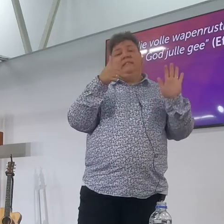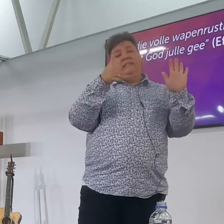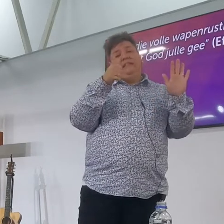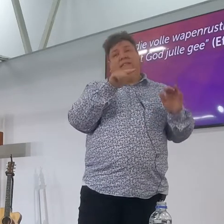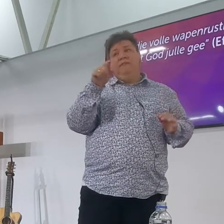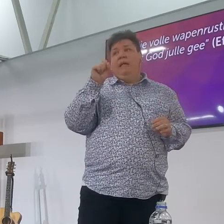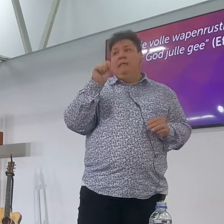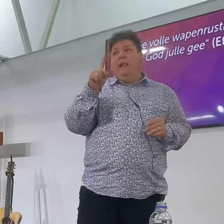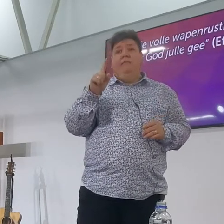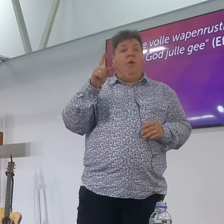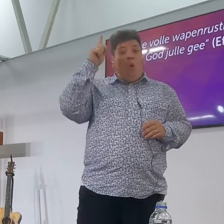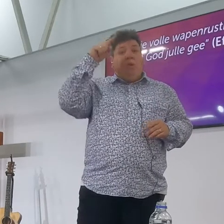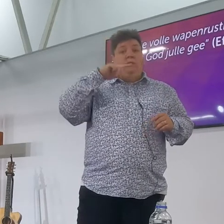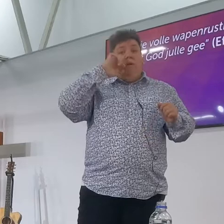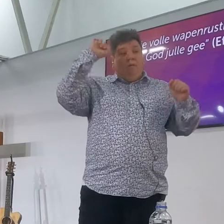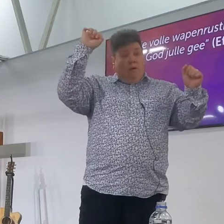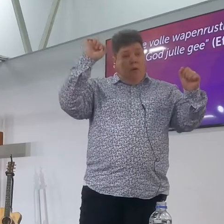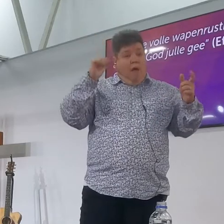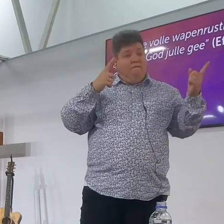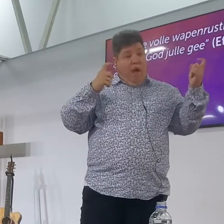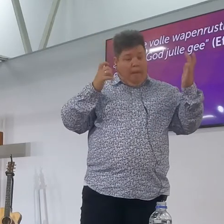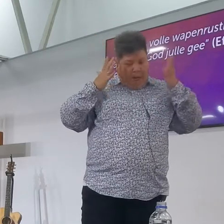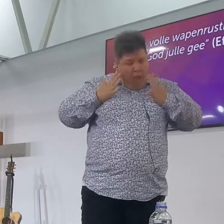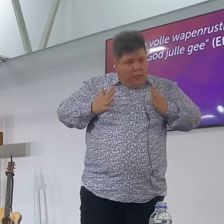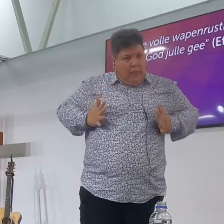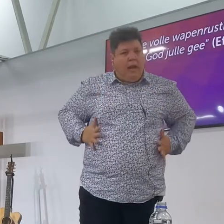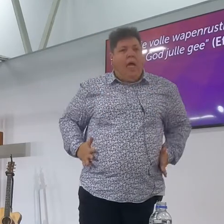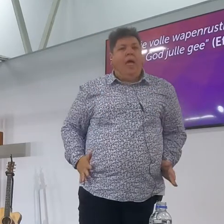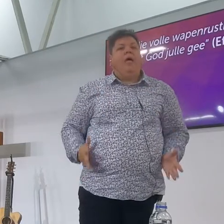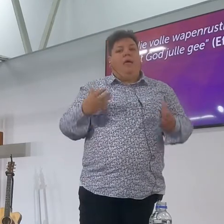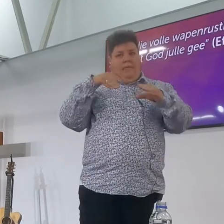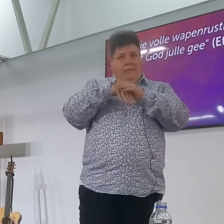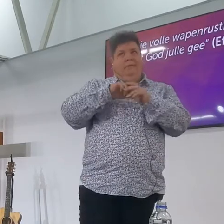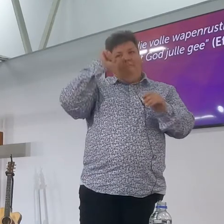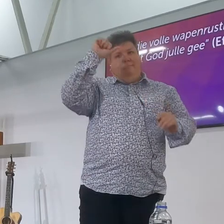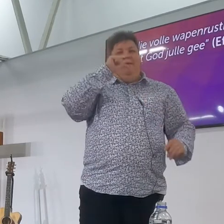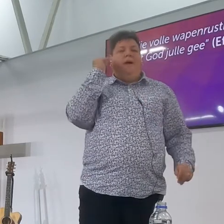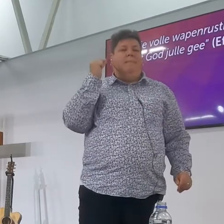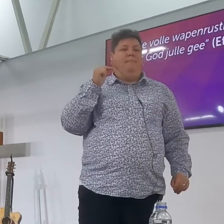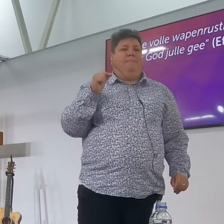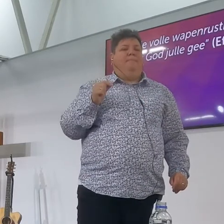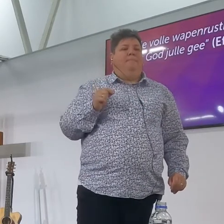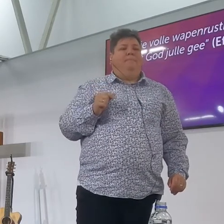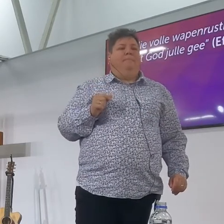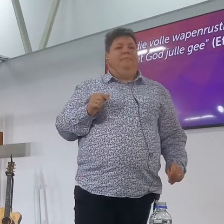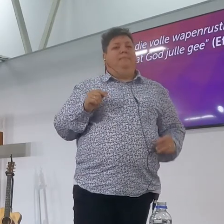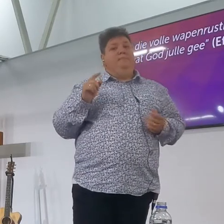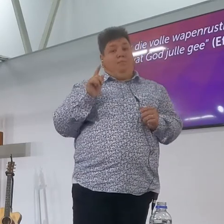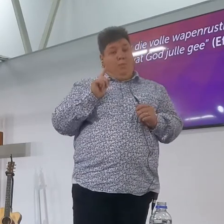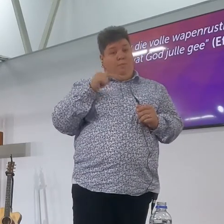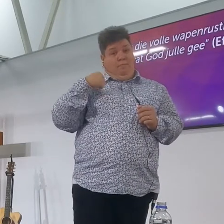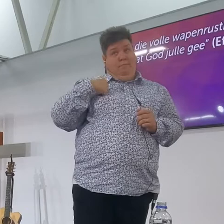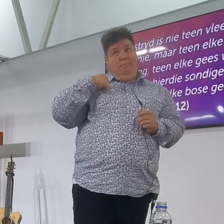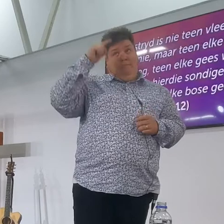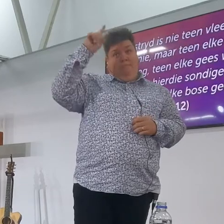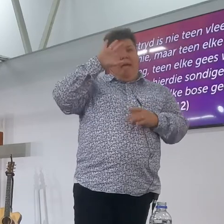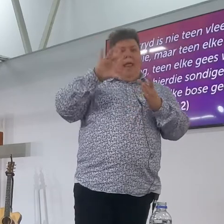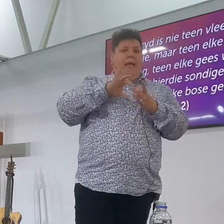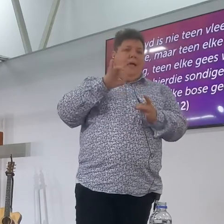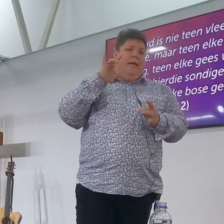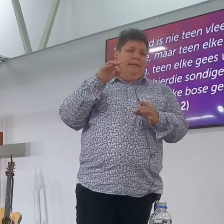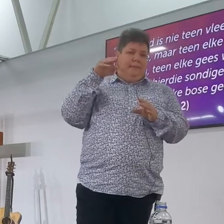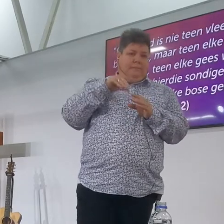trek die volle wapenrusting aan wat God julle gee. Nou dit is 'n samewerking tussen my, jou en die Heilige Gees. En dan gaan dit verder in vers